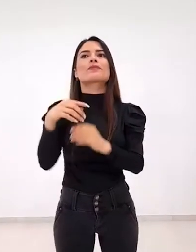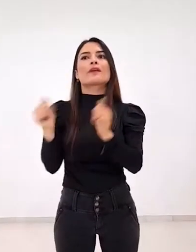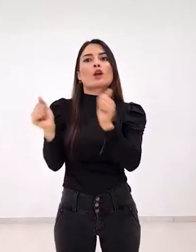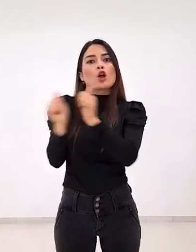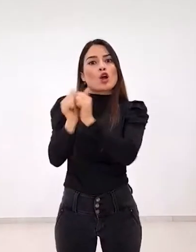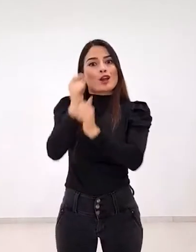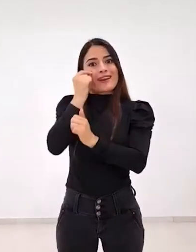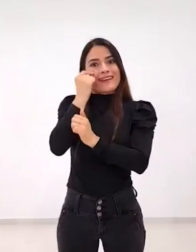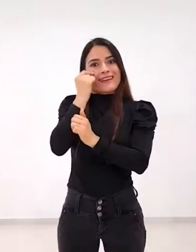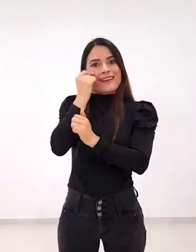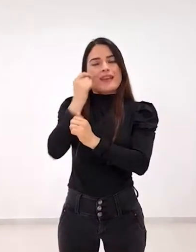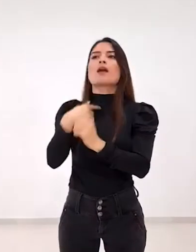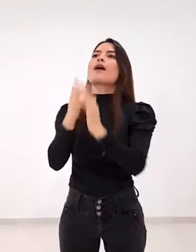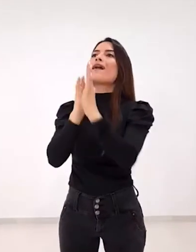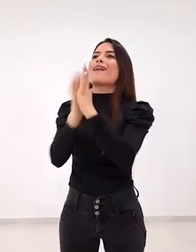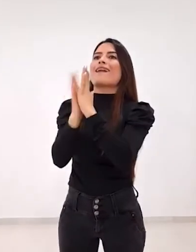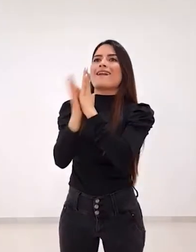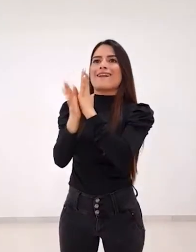i